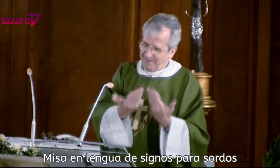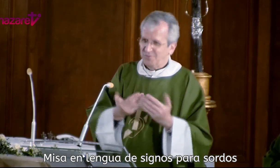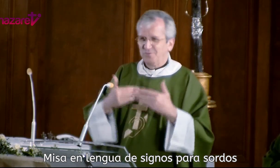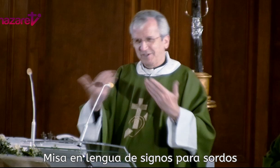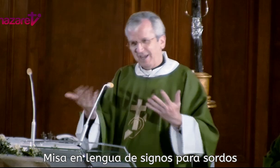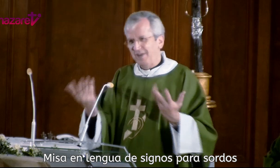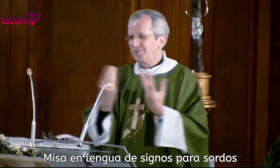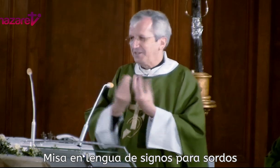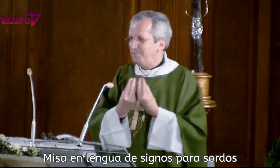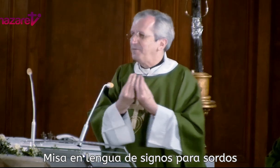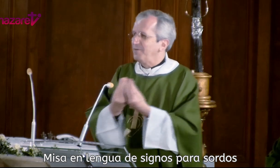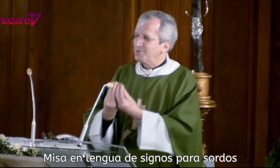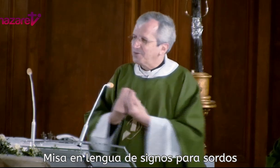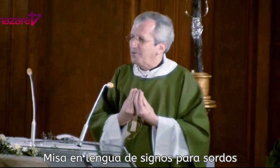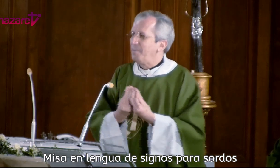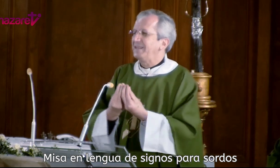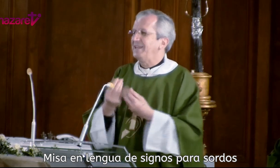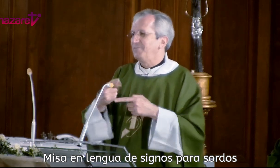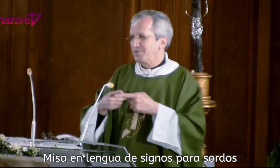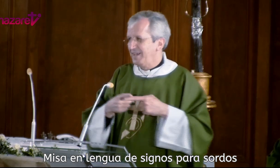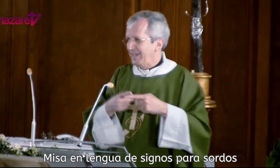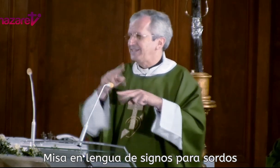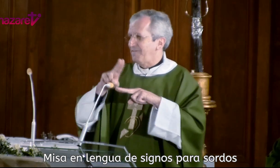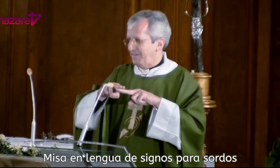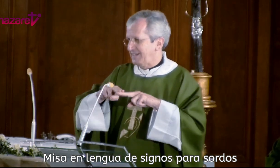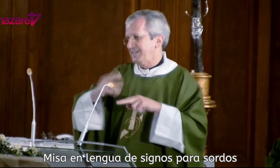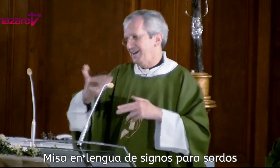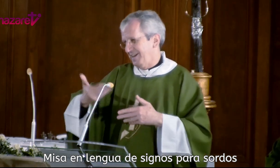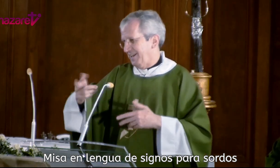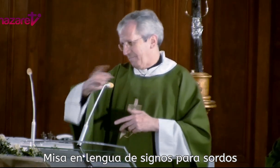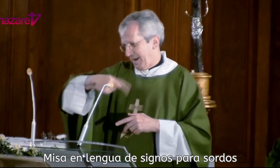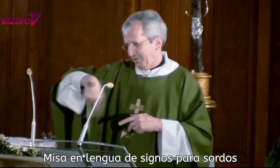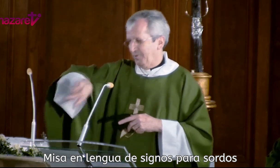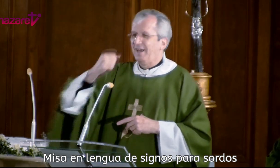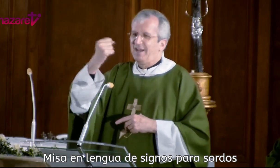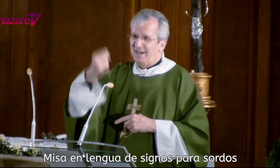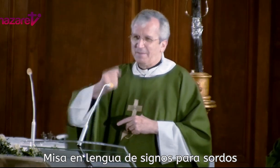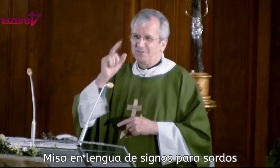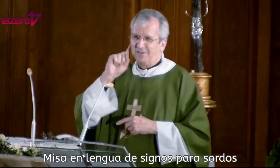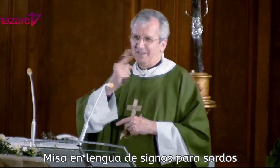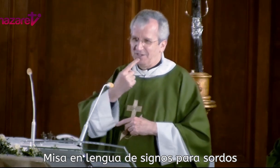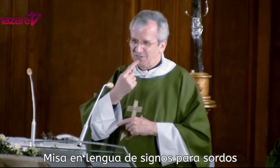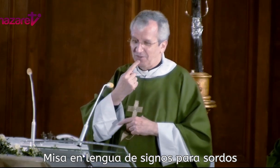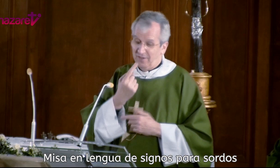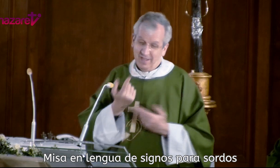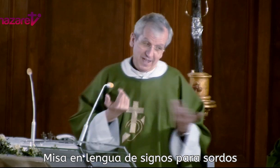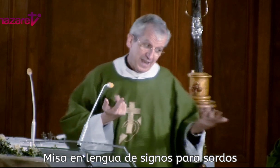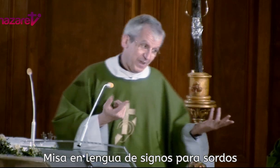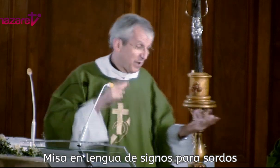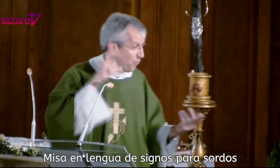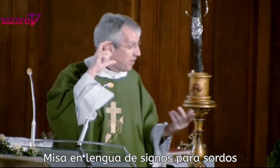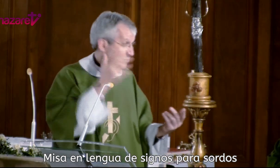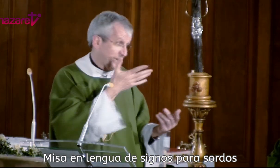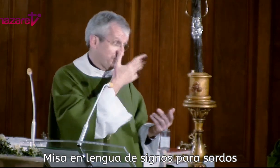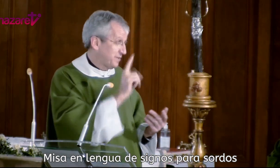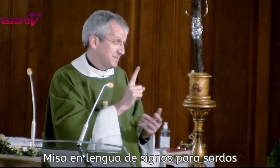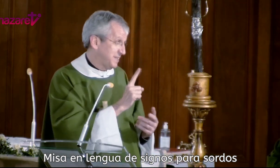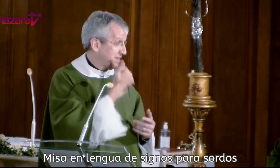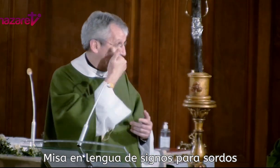unos regalos y viviremos, compartiremos esa fiesta para toda la pastoral del sordo, a la cual Juanjo ya no podrás quedar del sábado